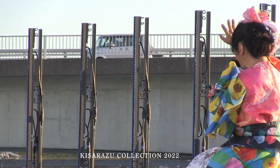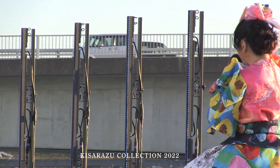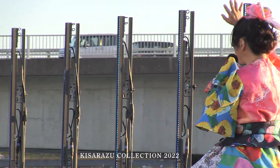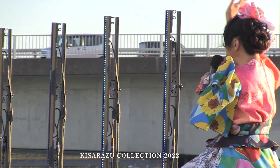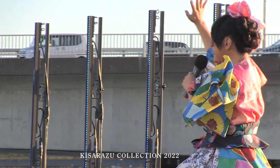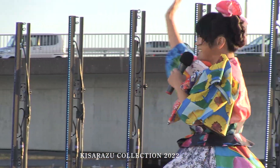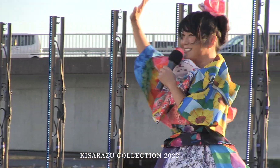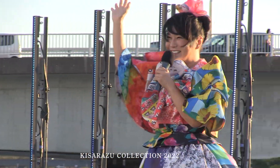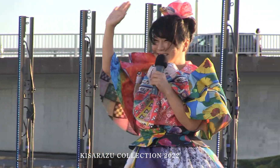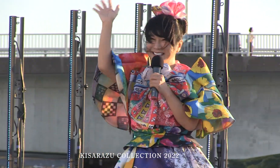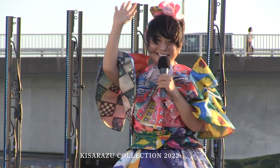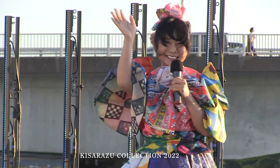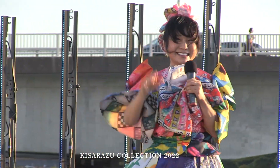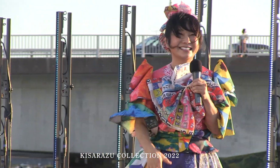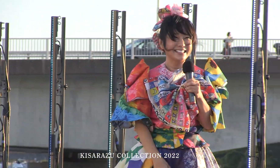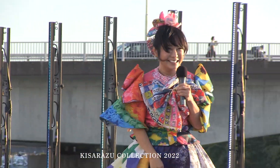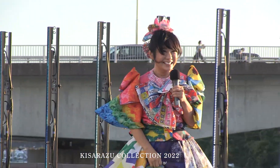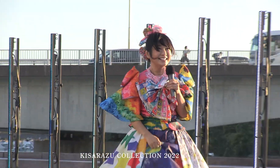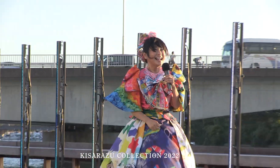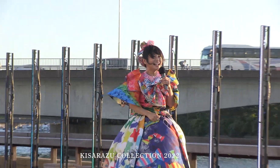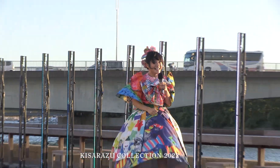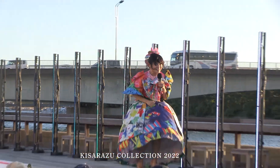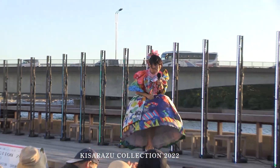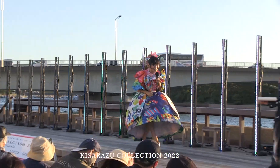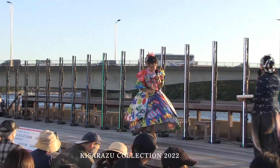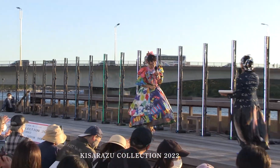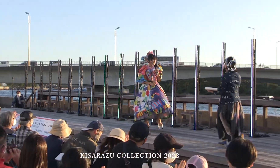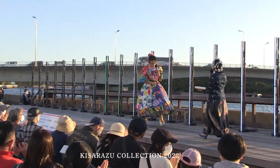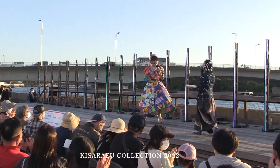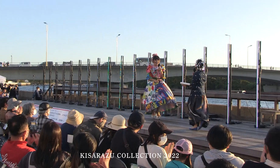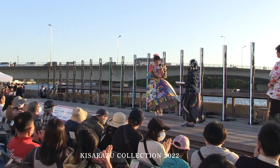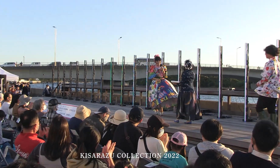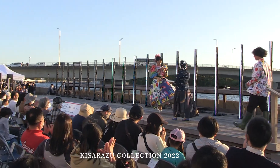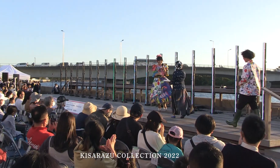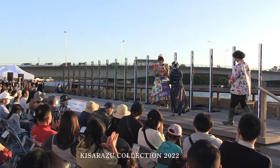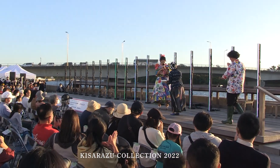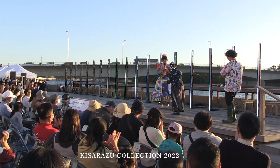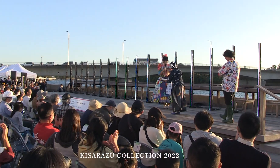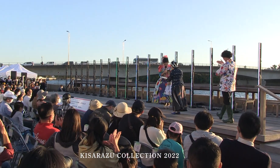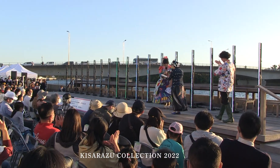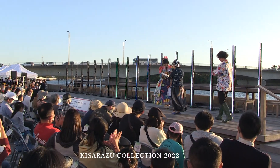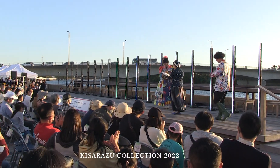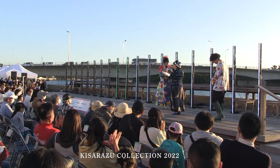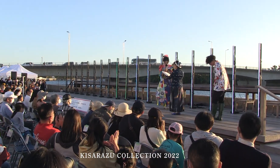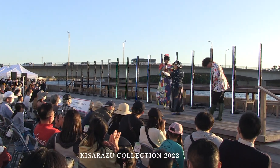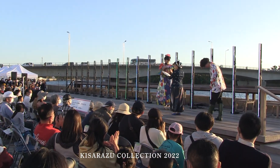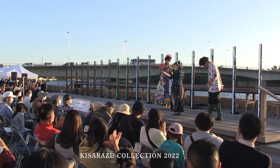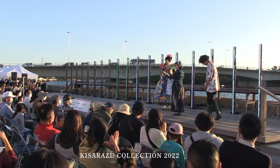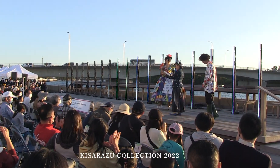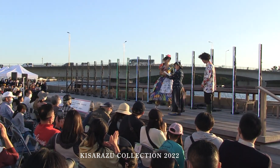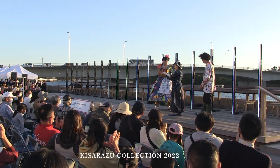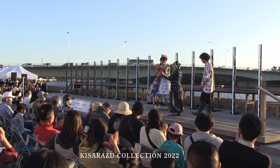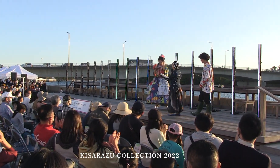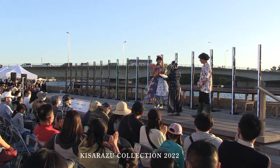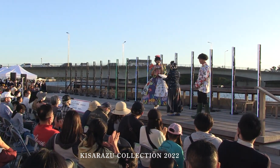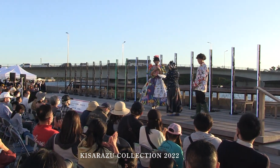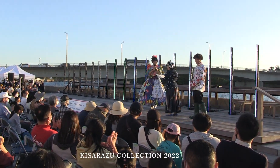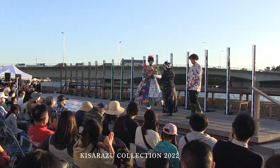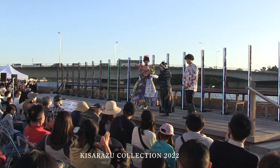ありがとうございます。ありがとうございました。 ありがとうございました。 ありがとうございます。嬉し